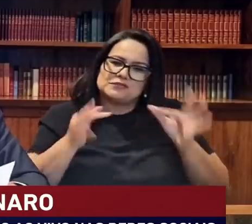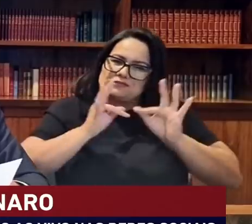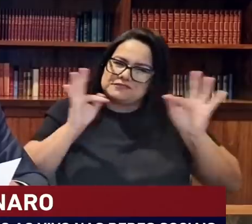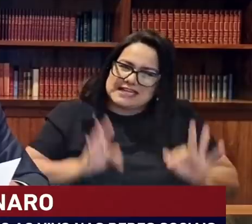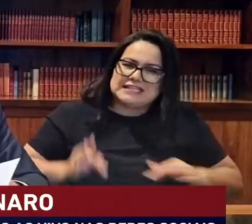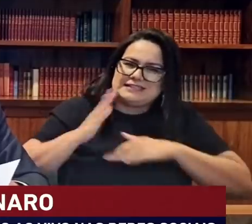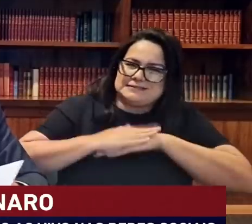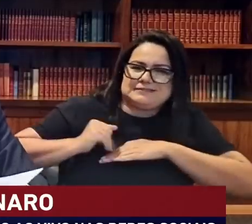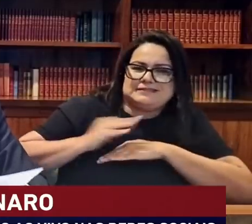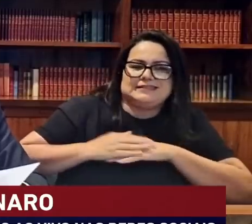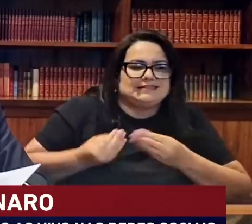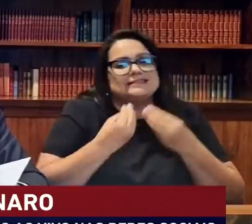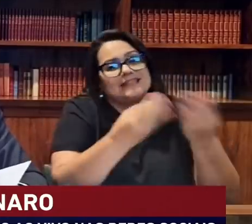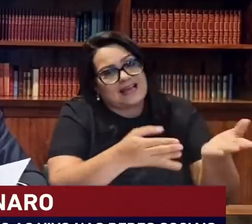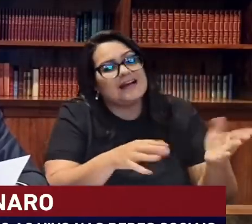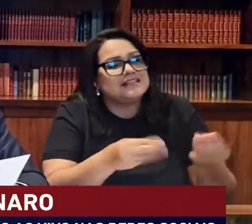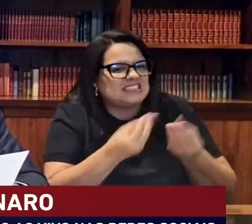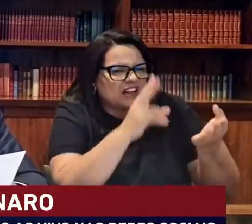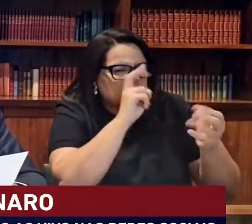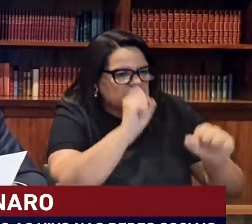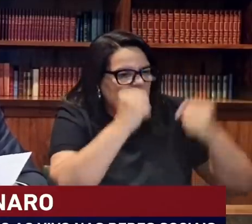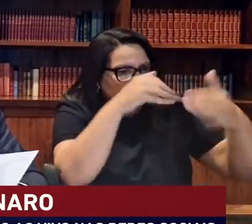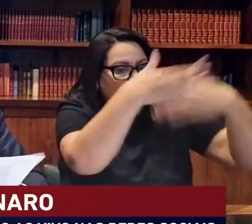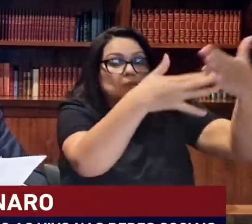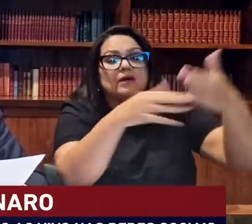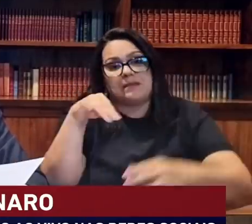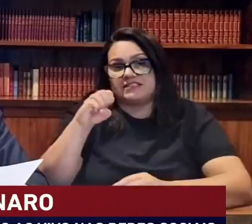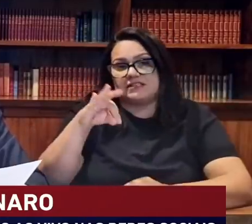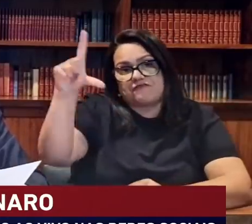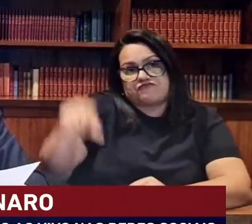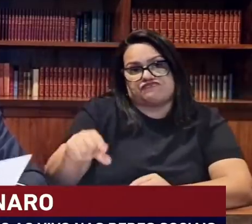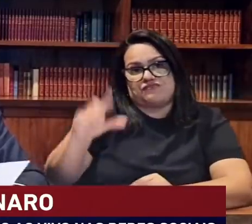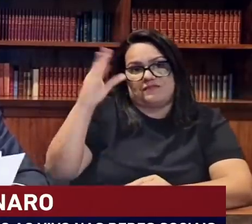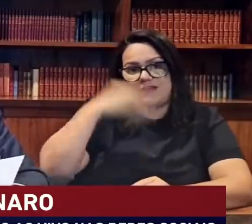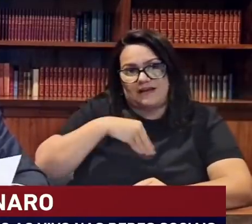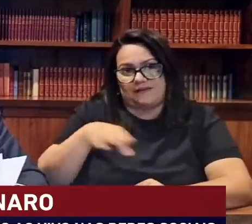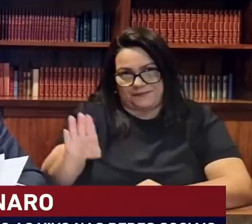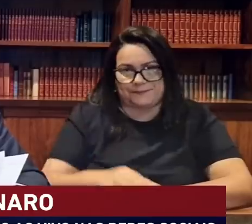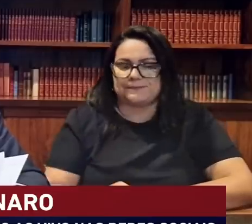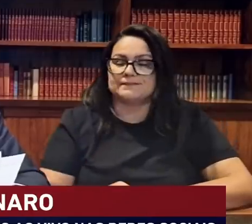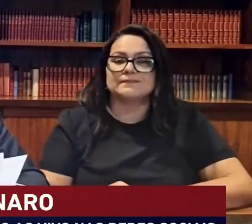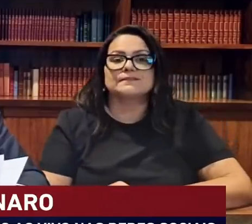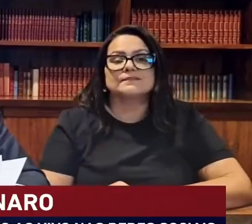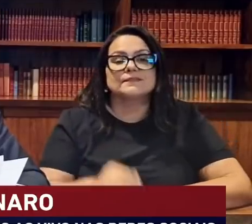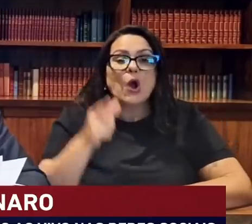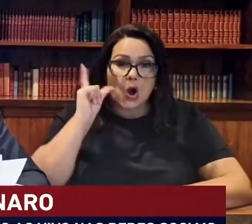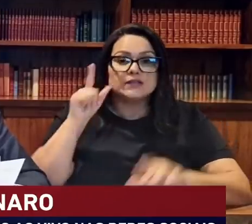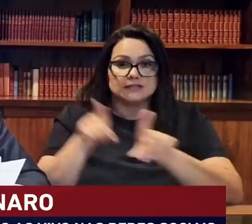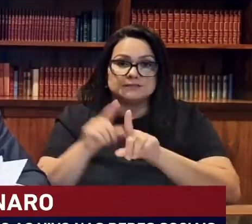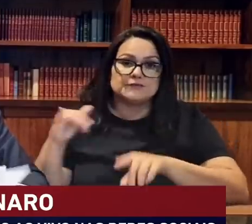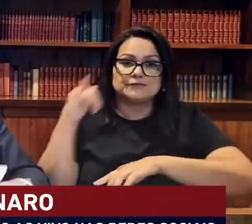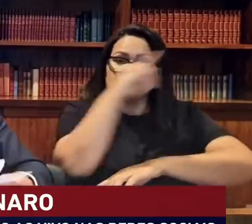e, obviamente, né, tirando força do MST. Tive ontem também lançamento da